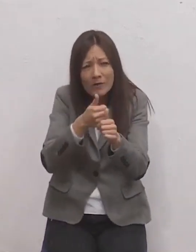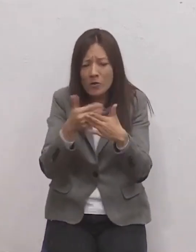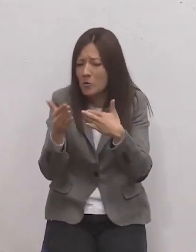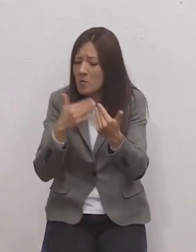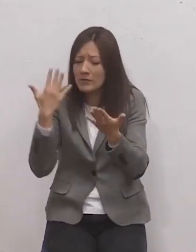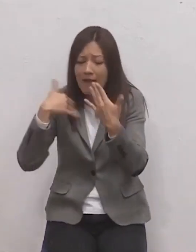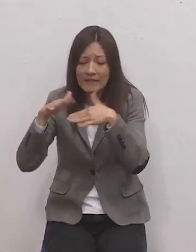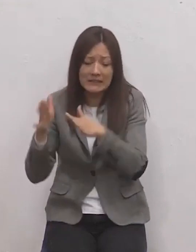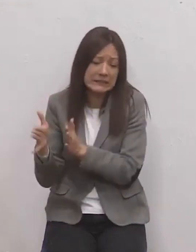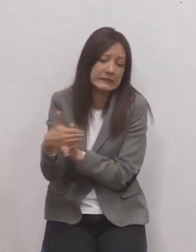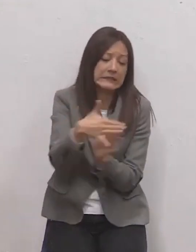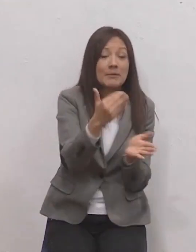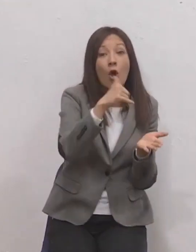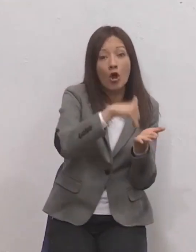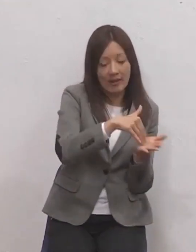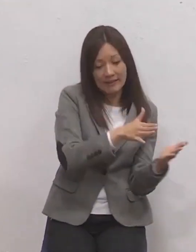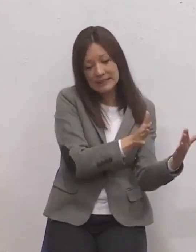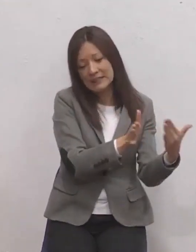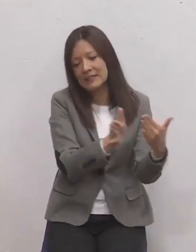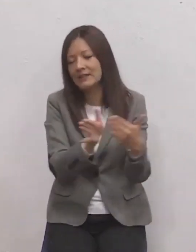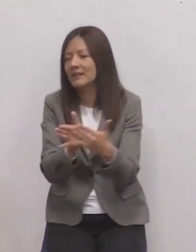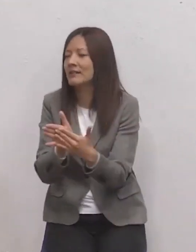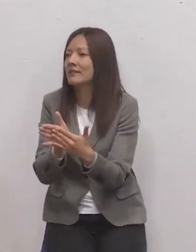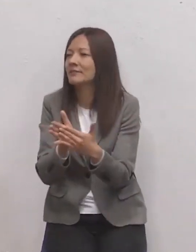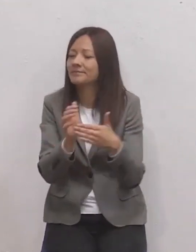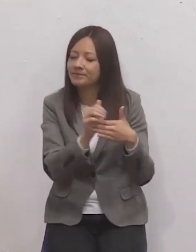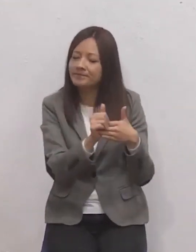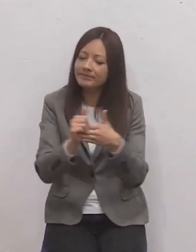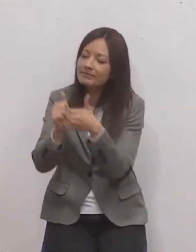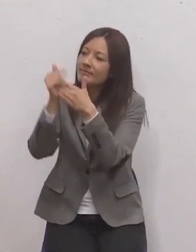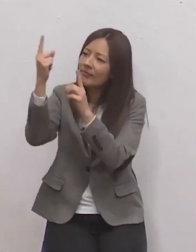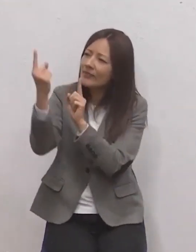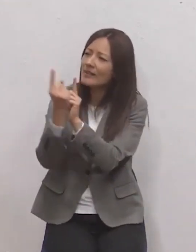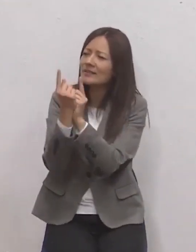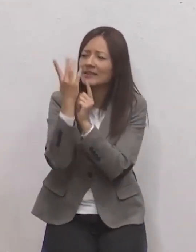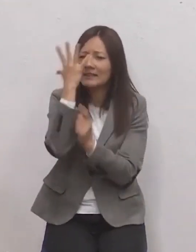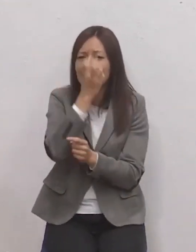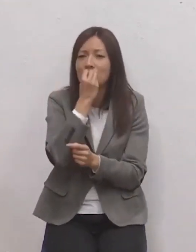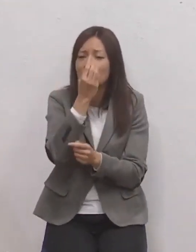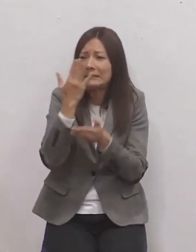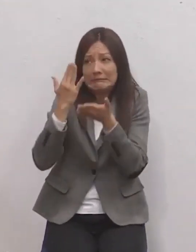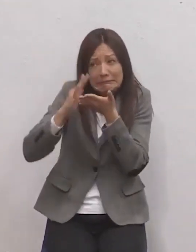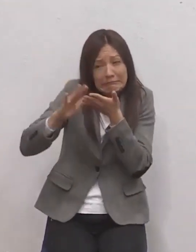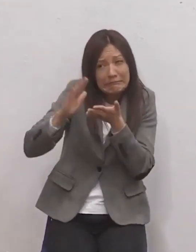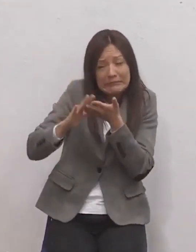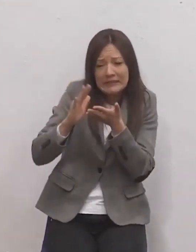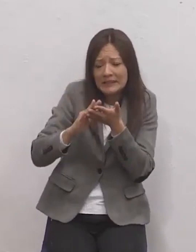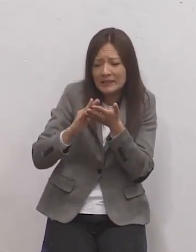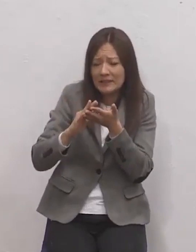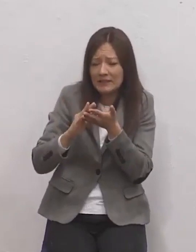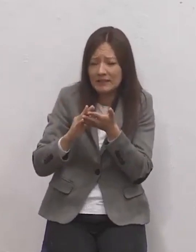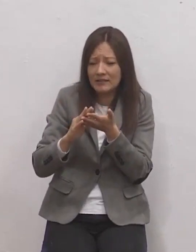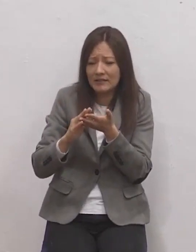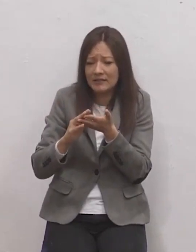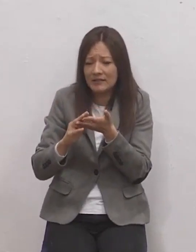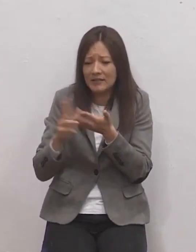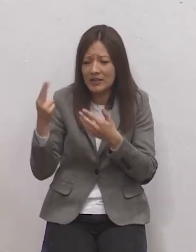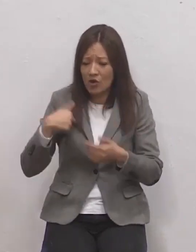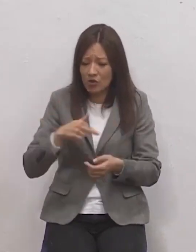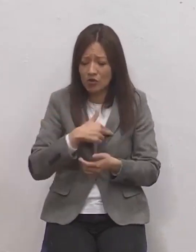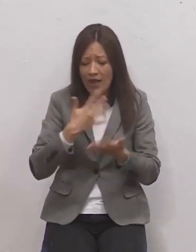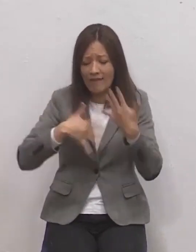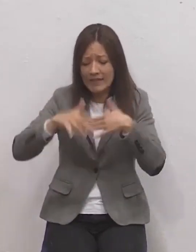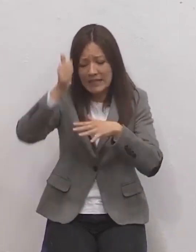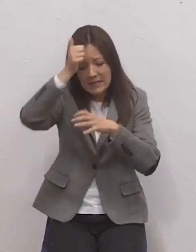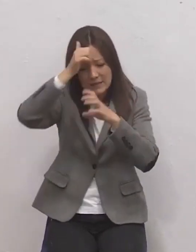gracias. Tráelos de nuevo, son preciosos para ti. Perdónanos las veces que nosotros hemos sido piedra de